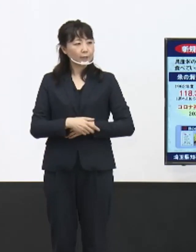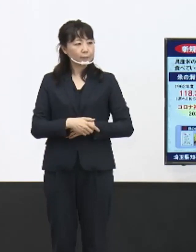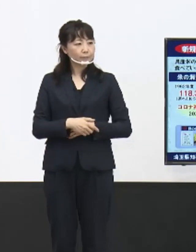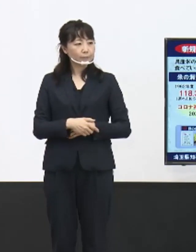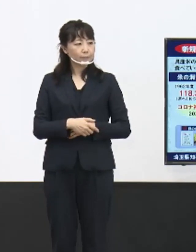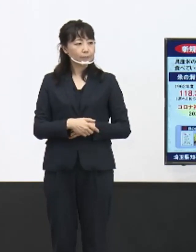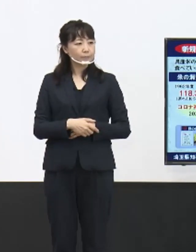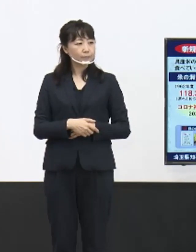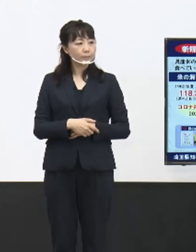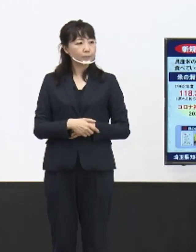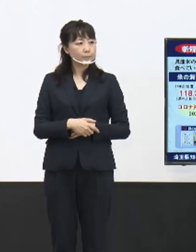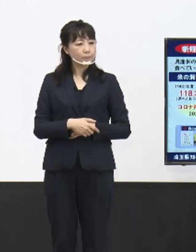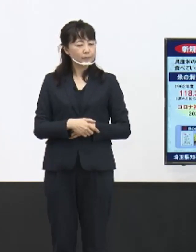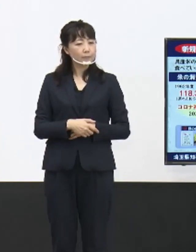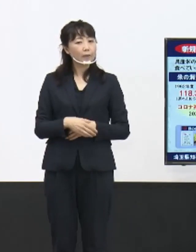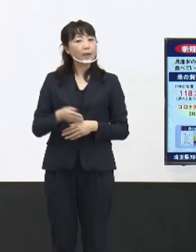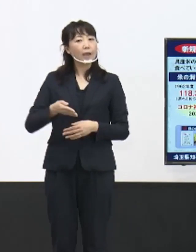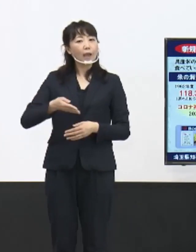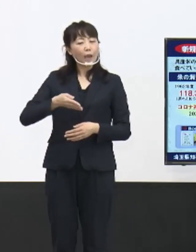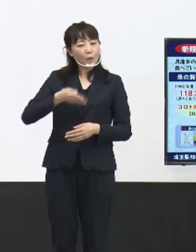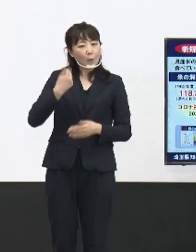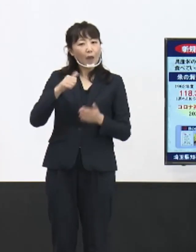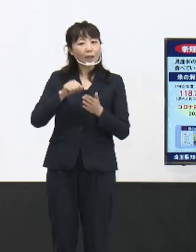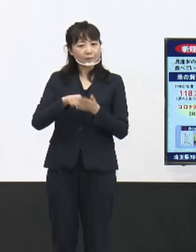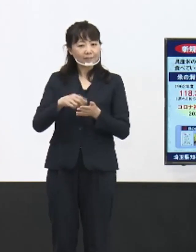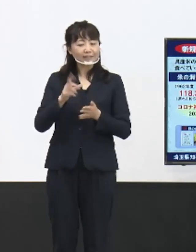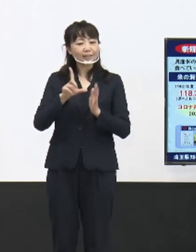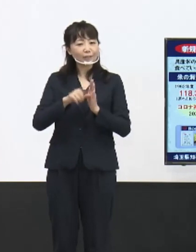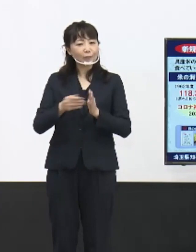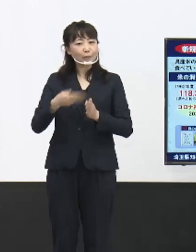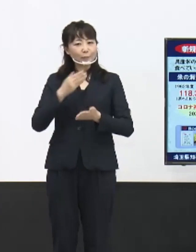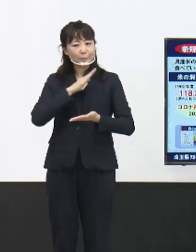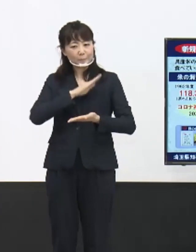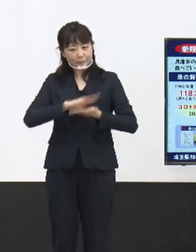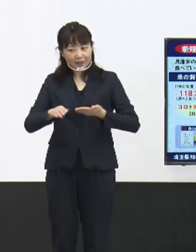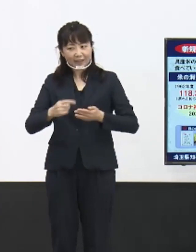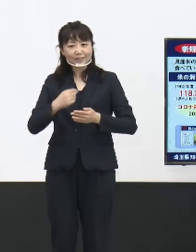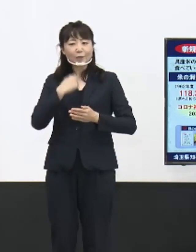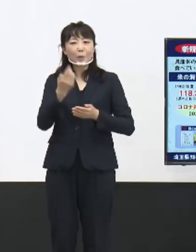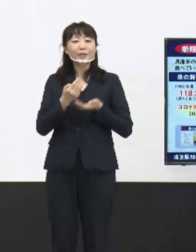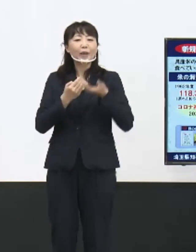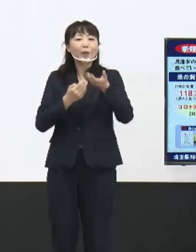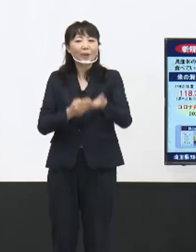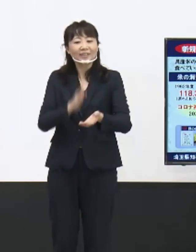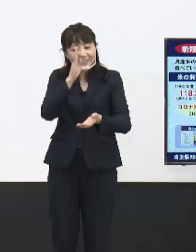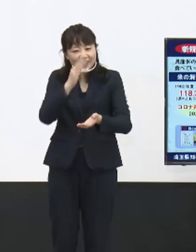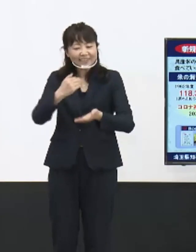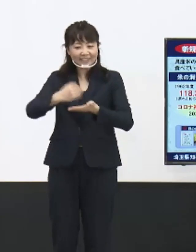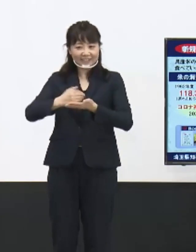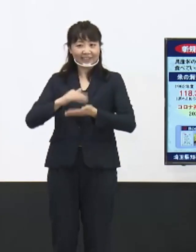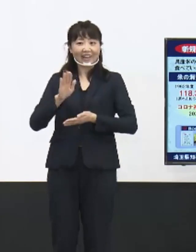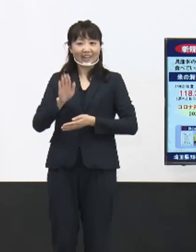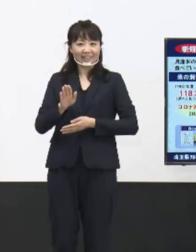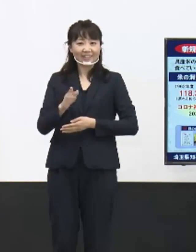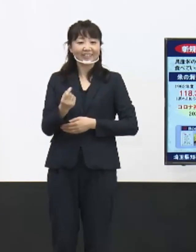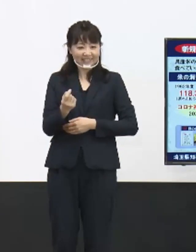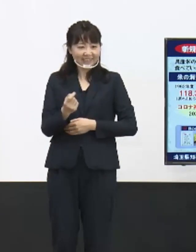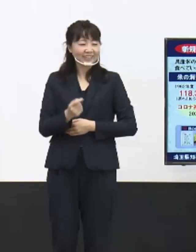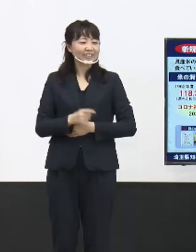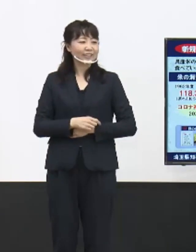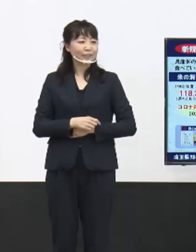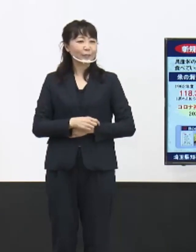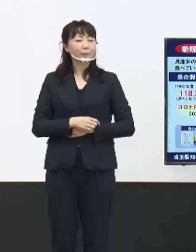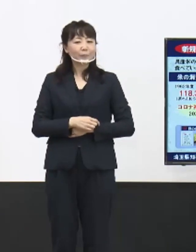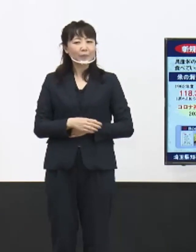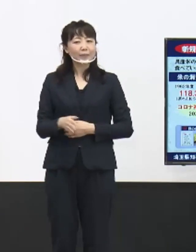ように、ご飯の時に一膳多くおかわりするというのはもちろん実践されるということですか。 すみません、なかなかですね、私も年食っちゃって量